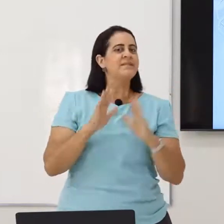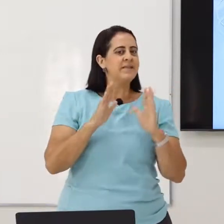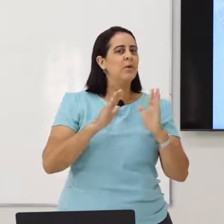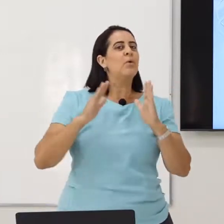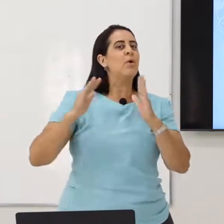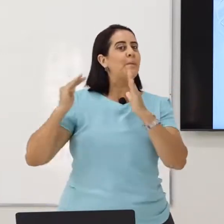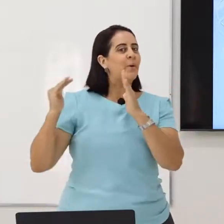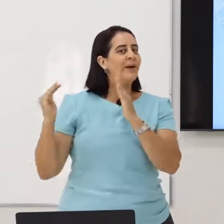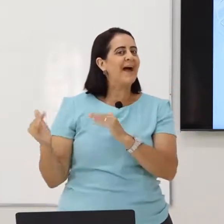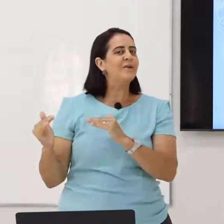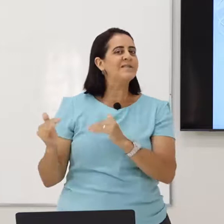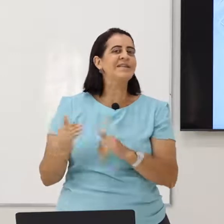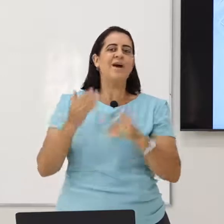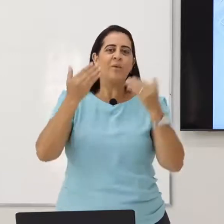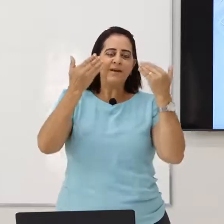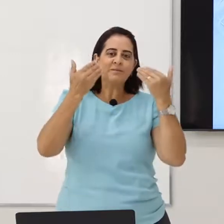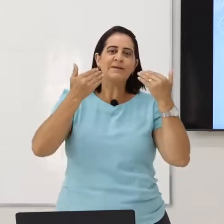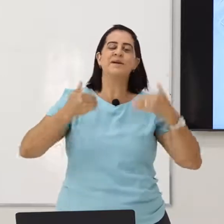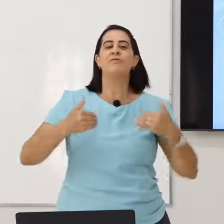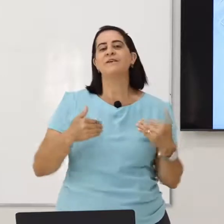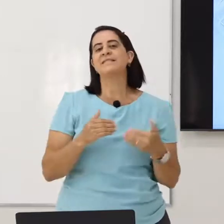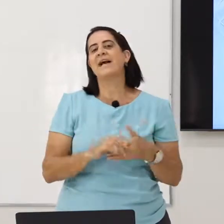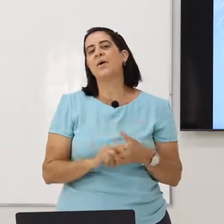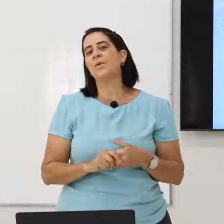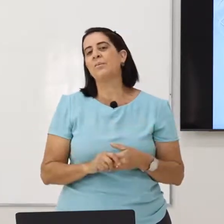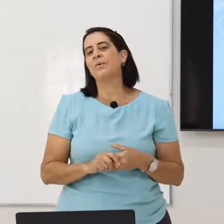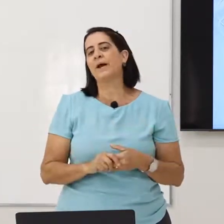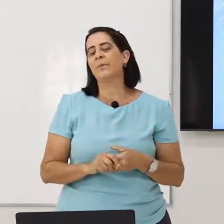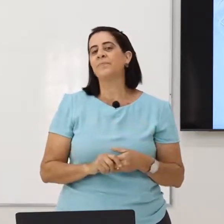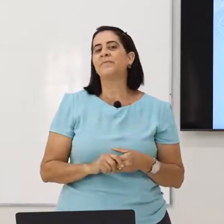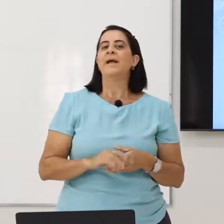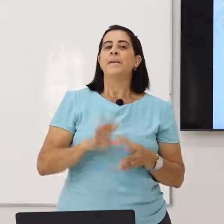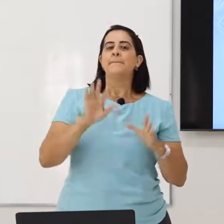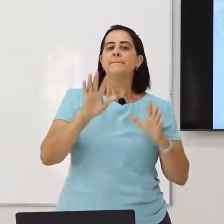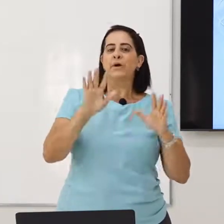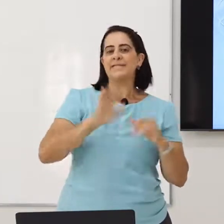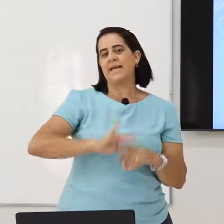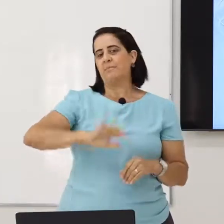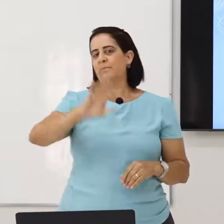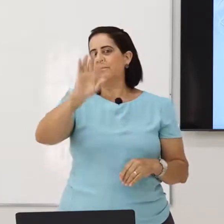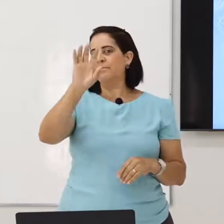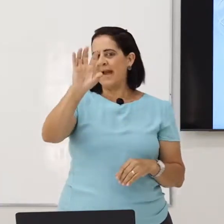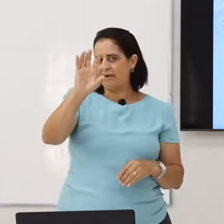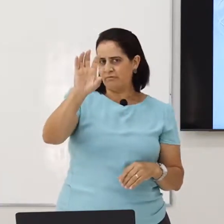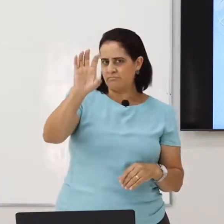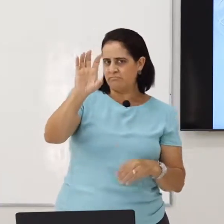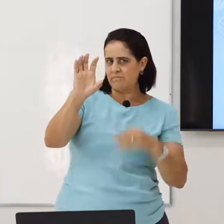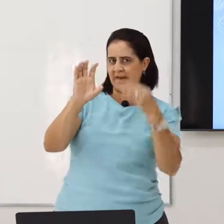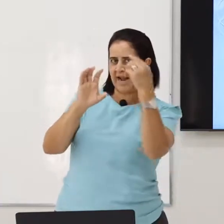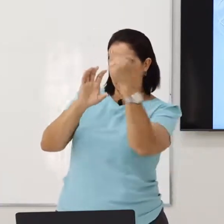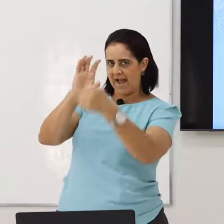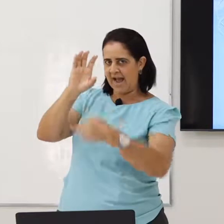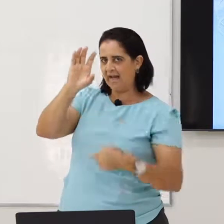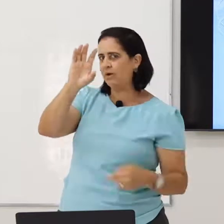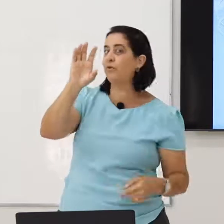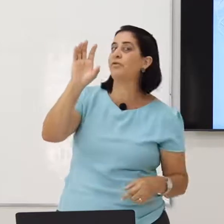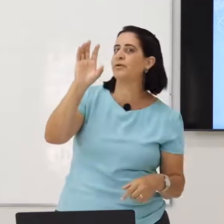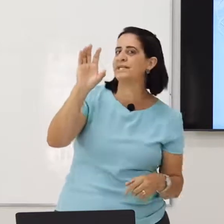eu incorporar o sinal com a expressão facial e corporal. Por exemplo, bravo, garra,